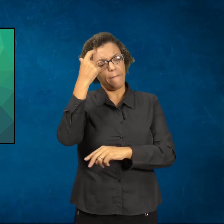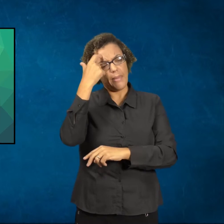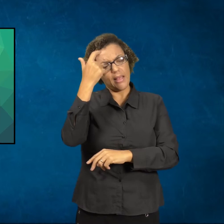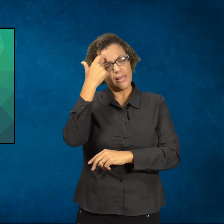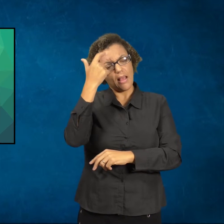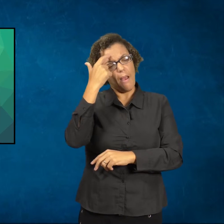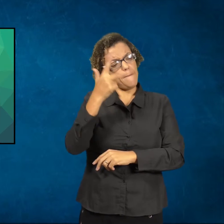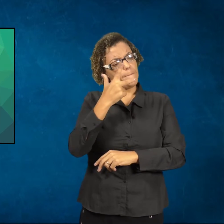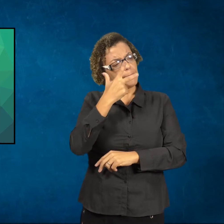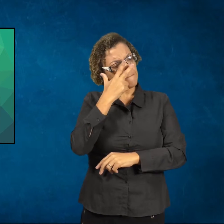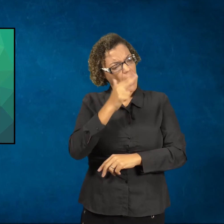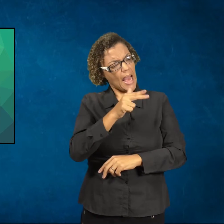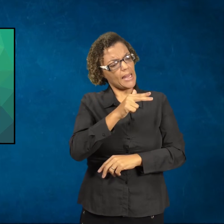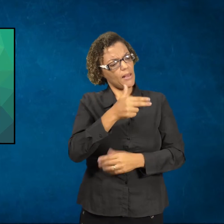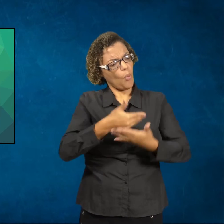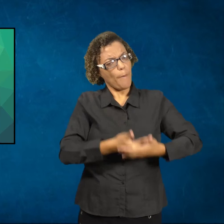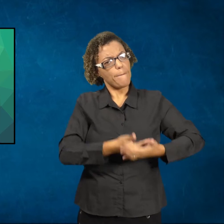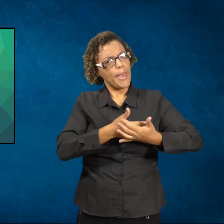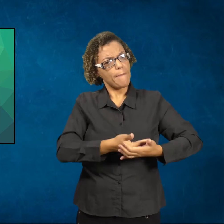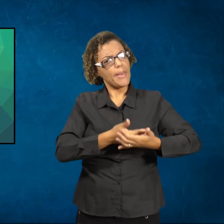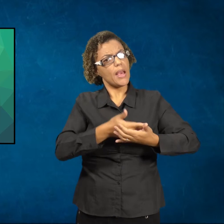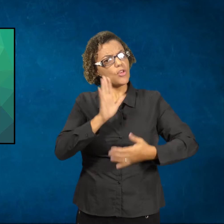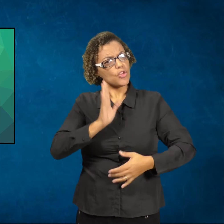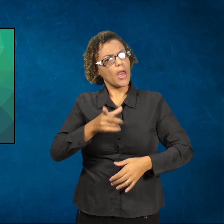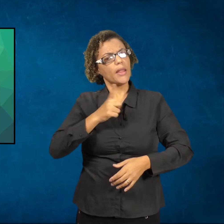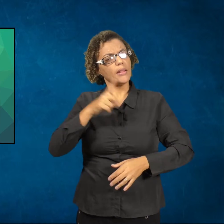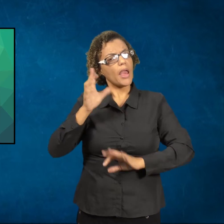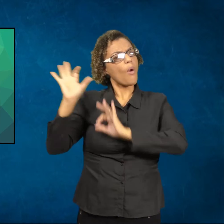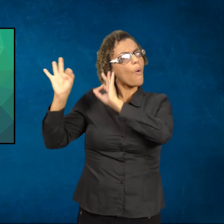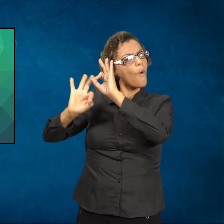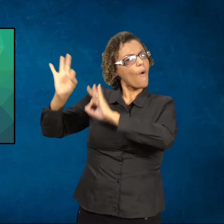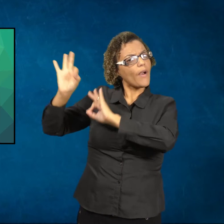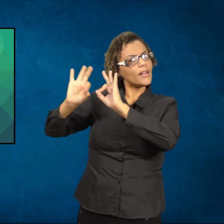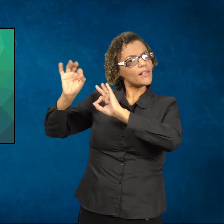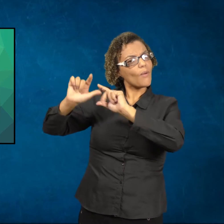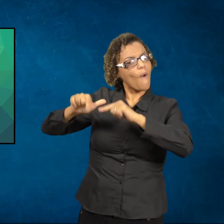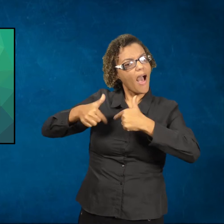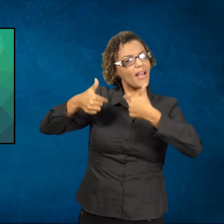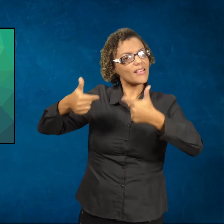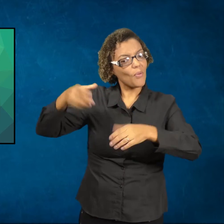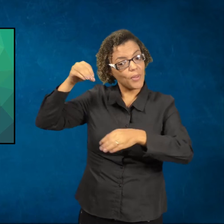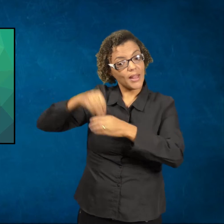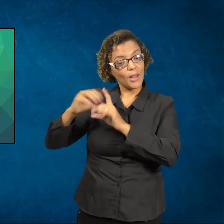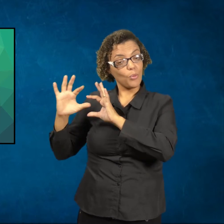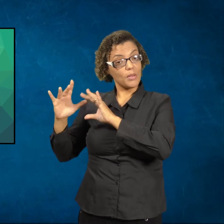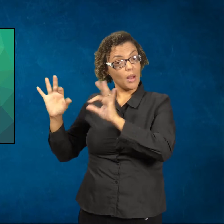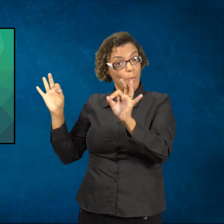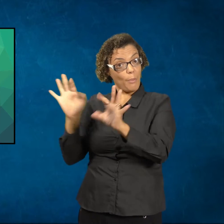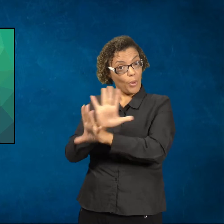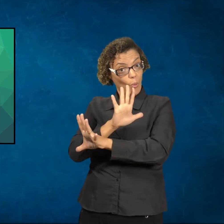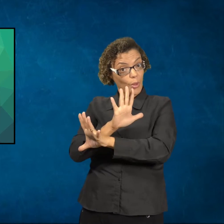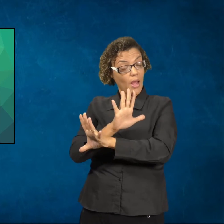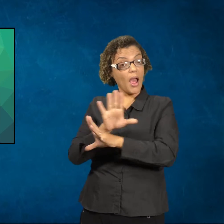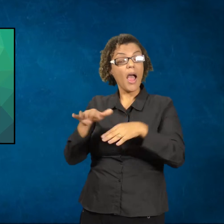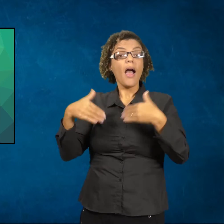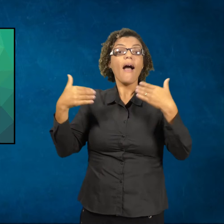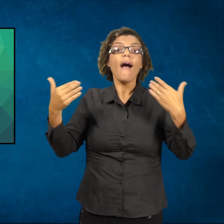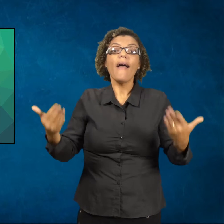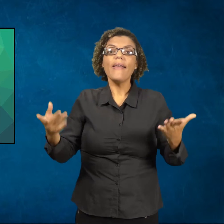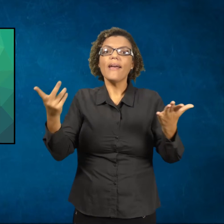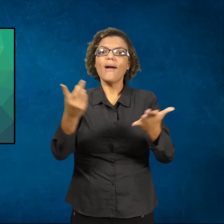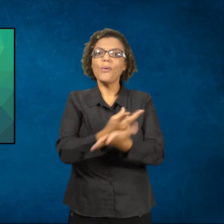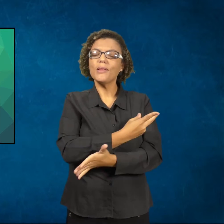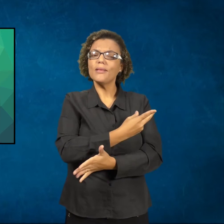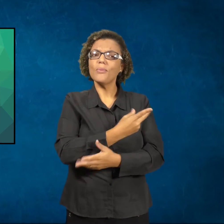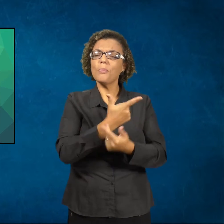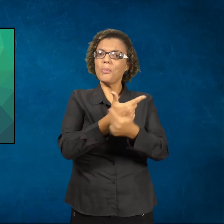de uma organização da ação, mesmo crianças muito pequenas. Aí acontece uma coisa super bacana. Do ponto